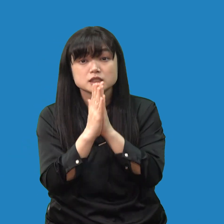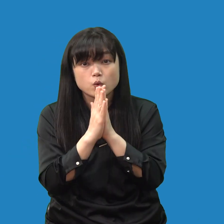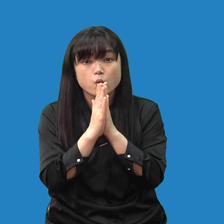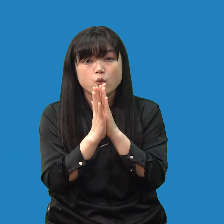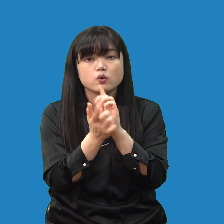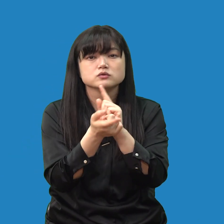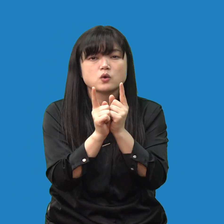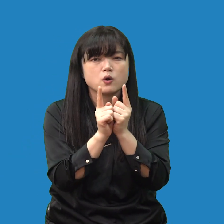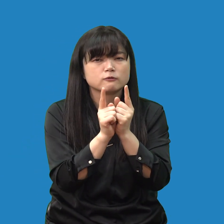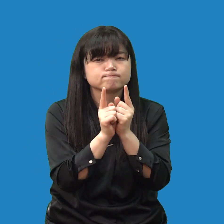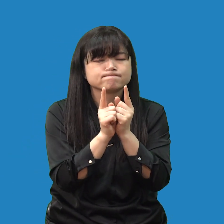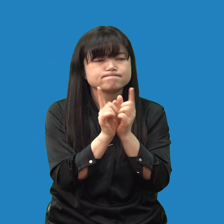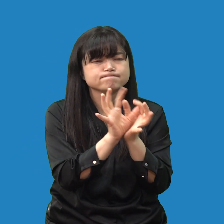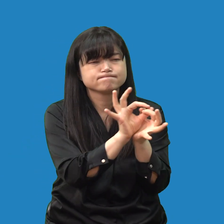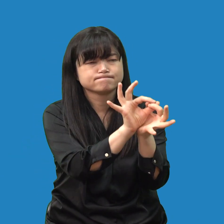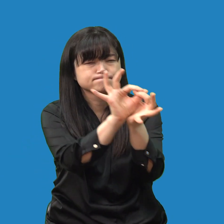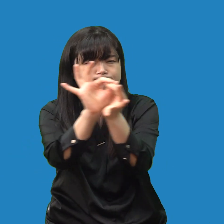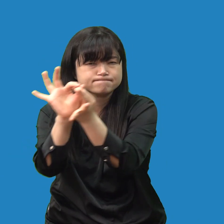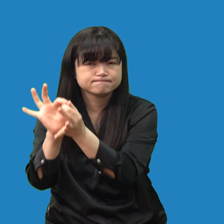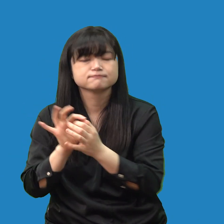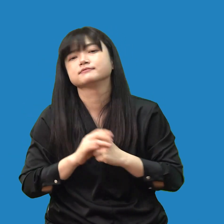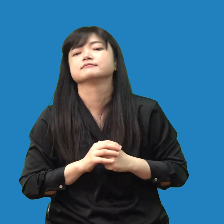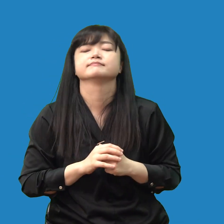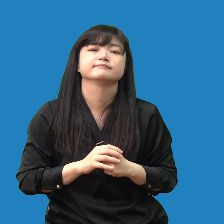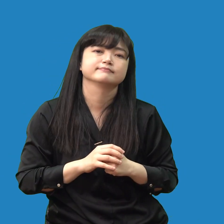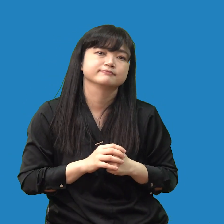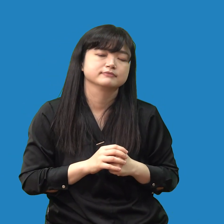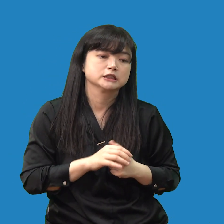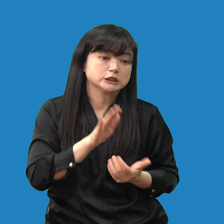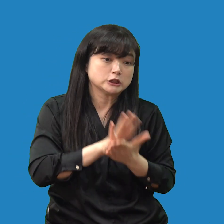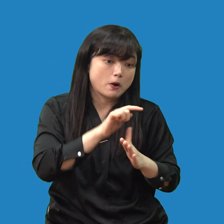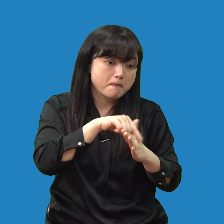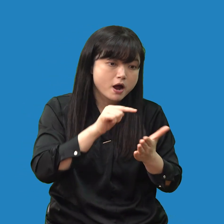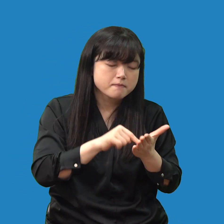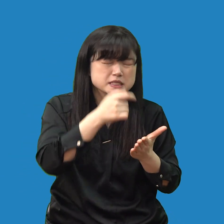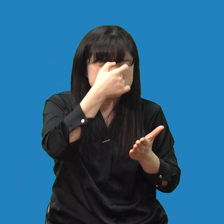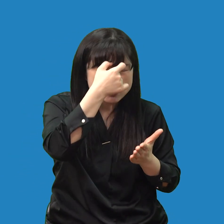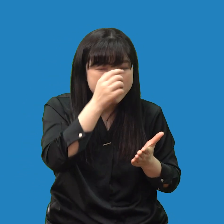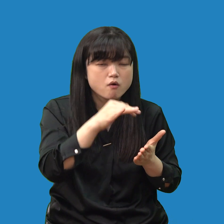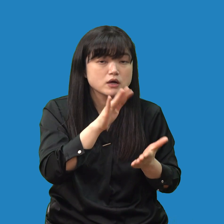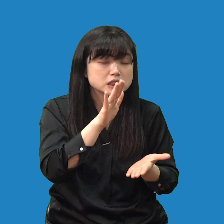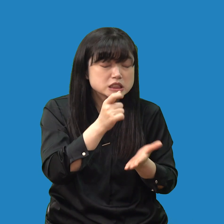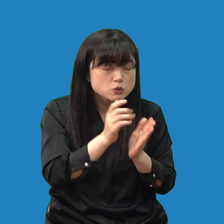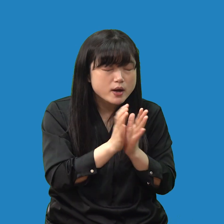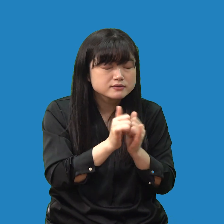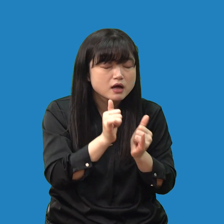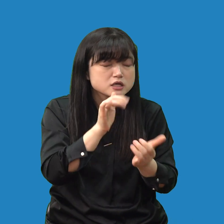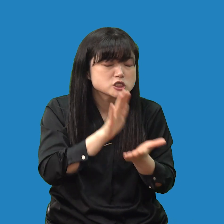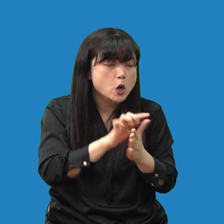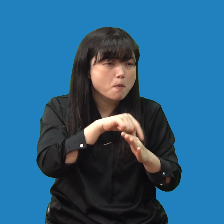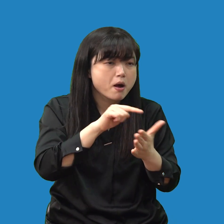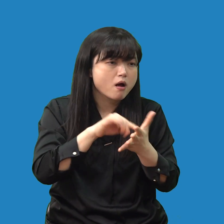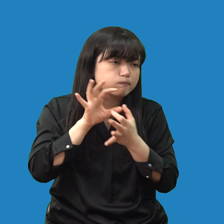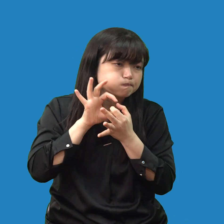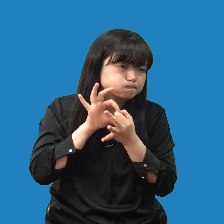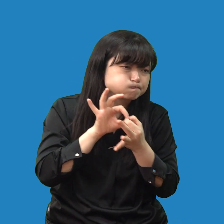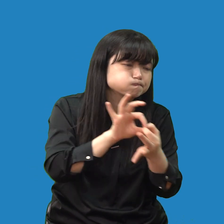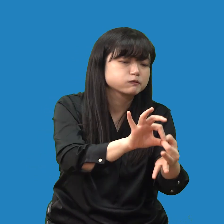기도, 이 모든 게 한 세트입니다. 열정이 있는 사람은 기도하고, 기도하는 사람은 열정이 식지